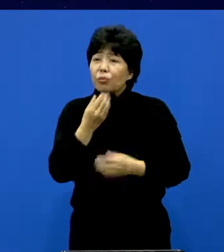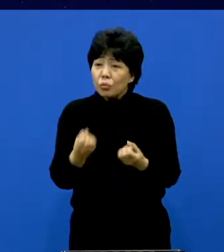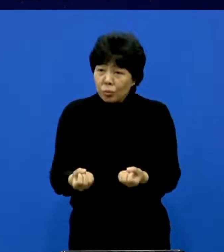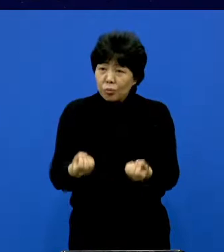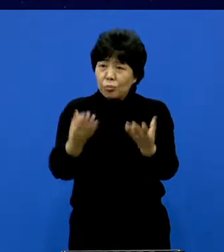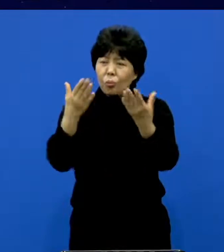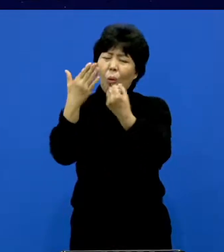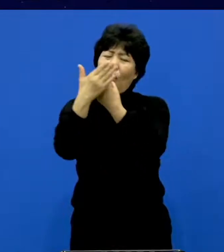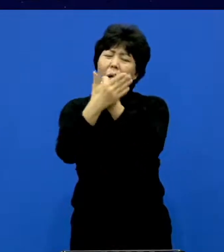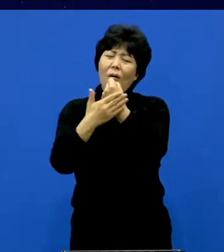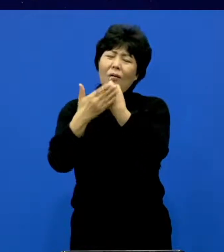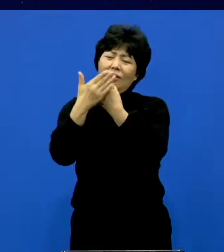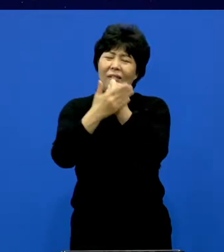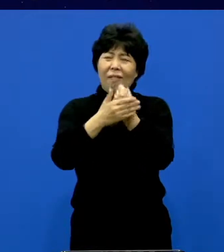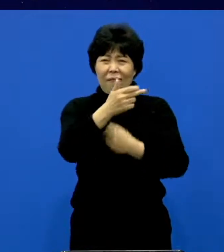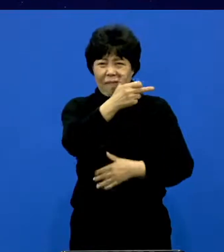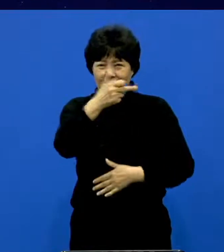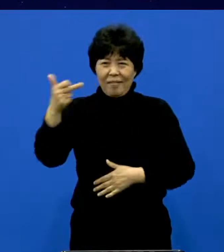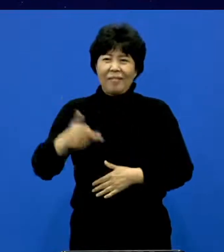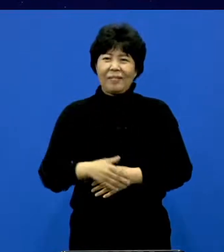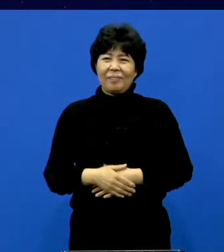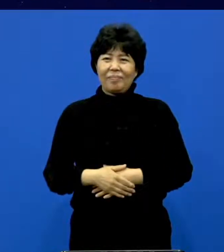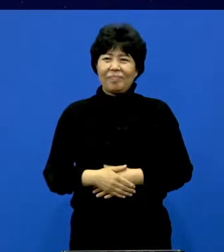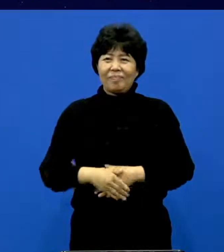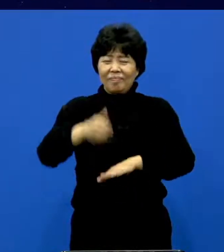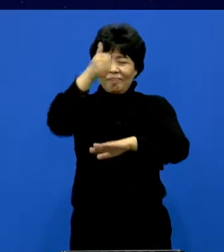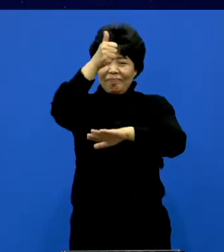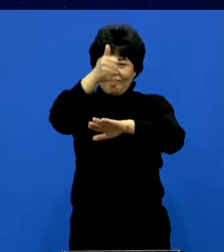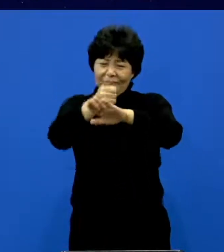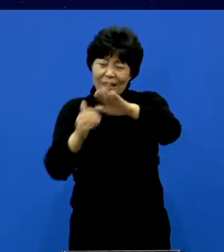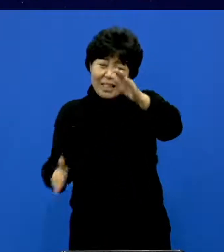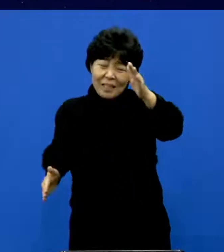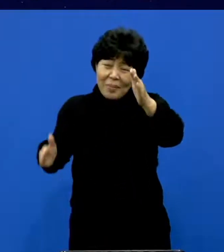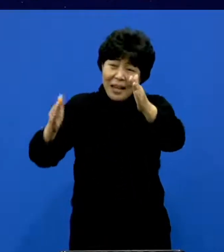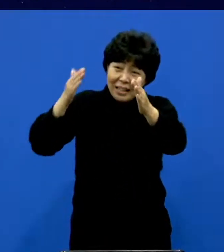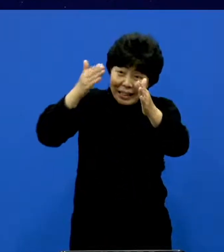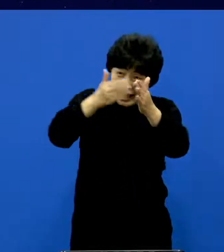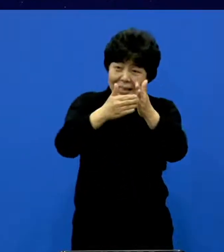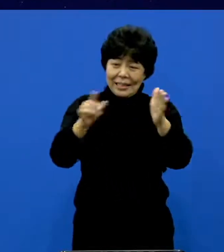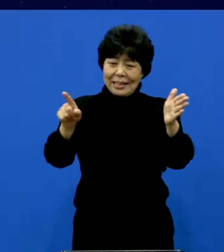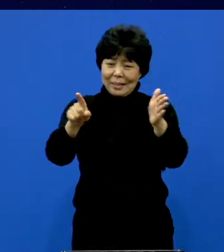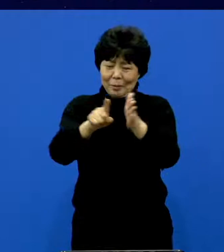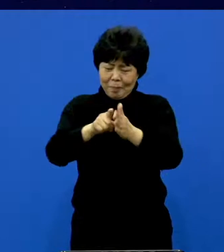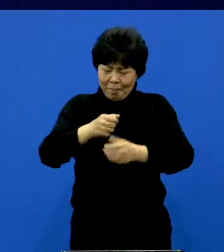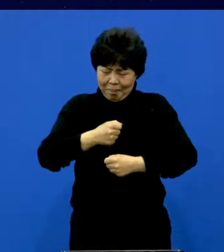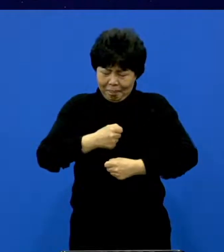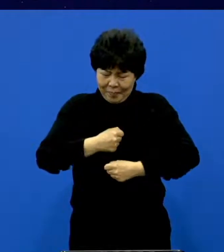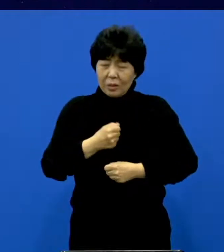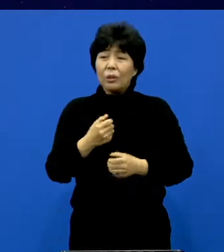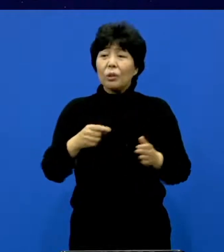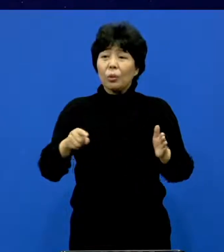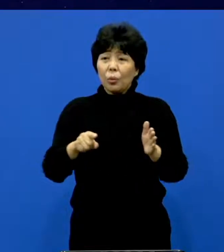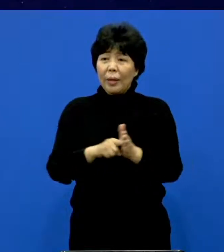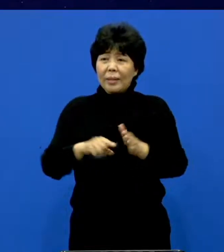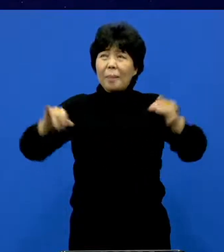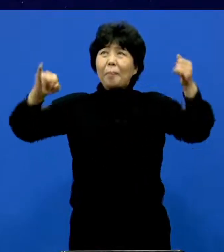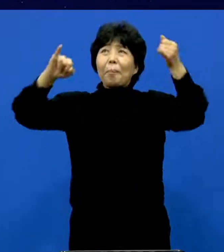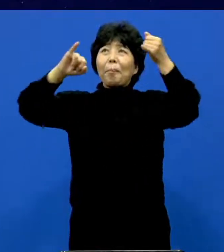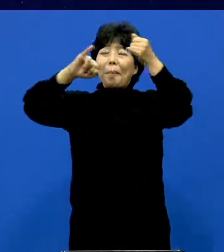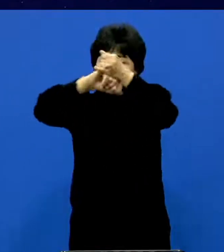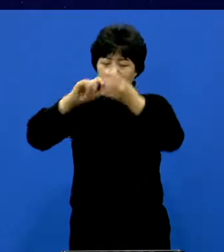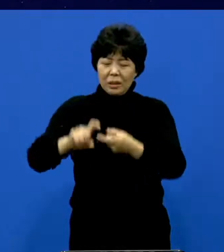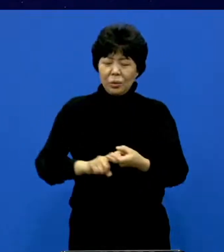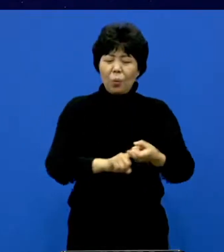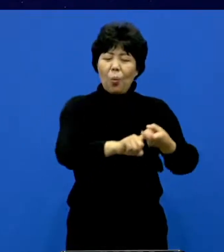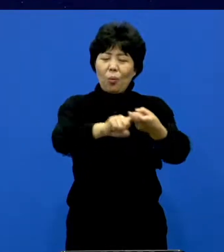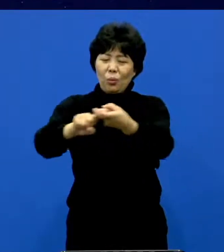수 없다. 그리고 우리가 마지막까지 신앙의 경주에 안주하기 위해서는 반드시 공동체가 있어야 된다. 이런